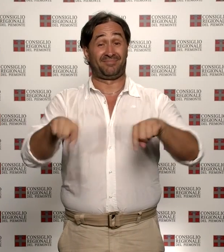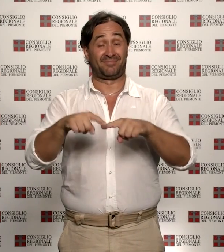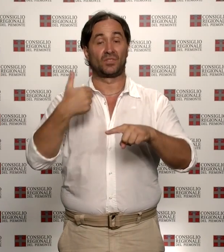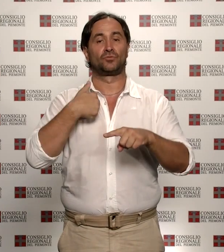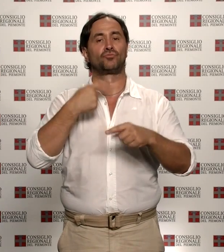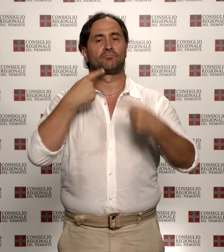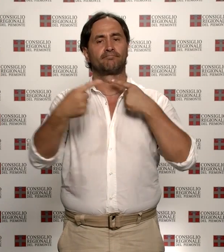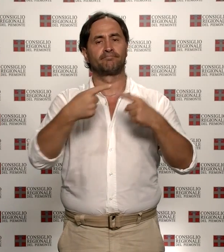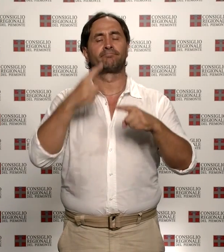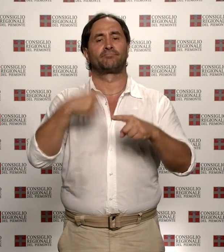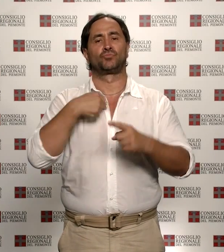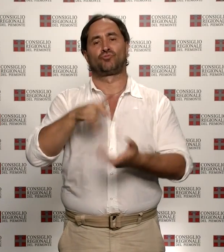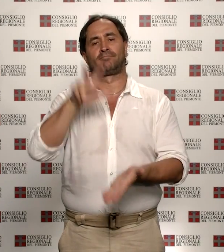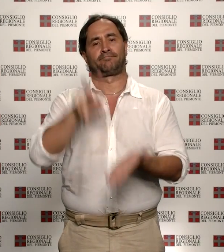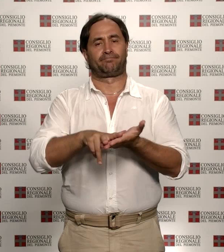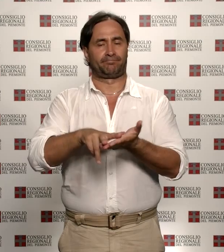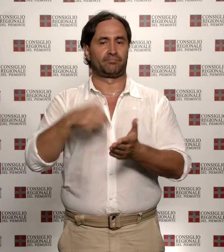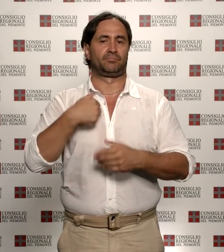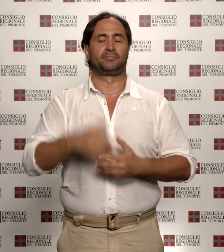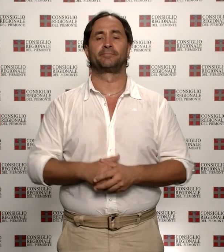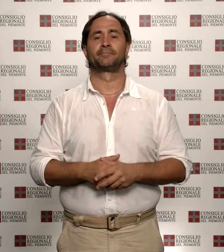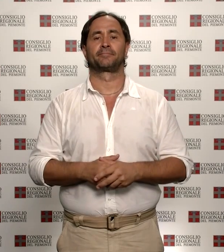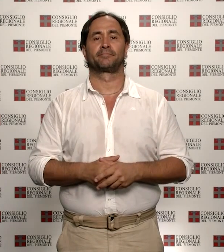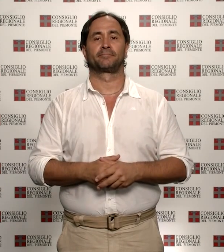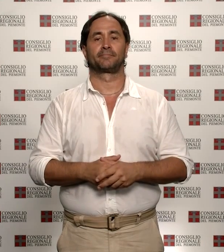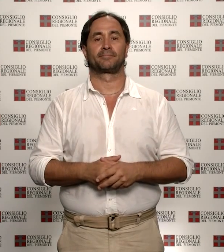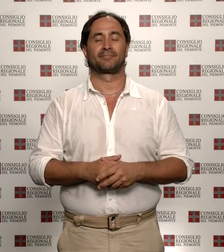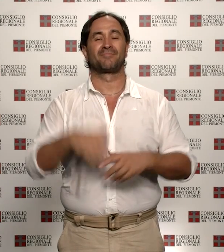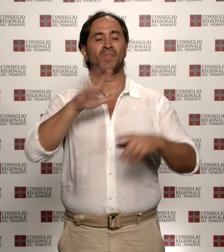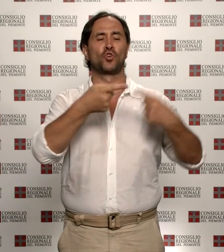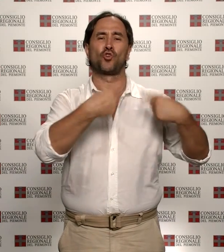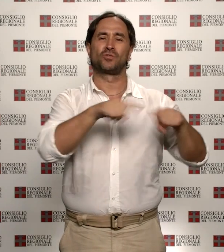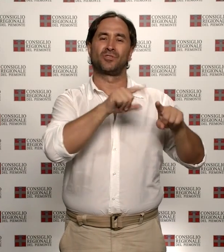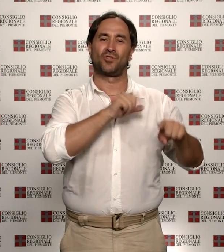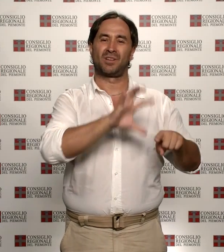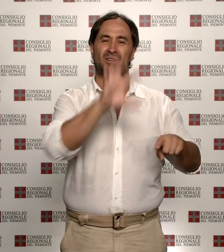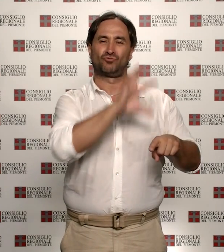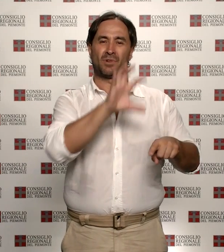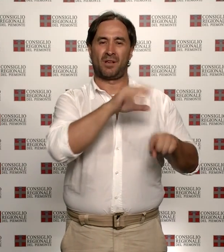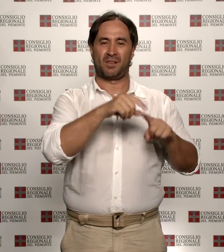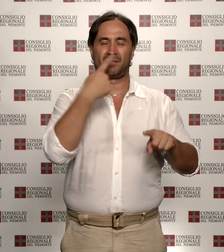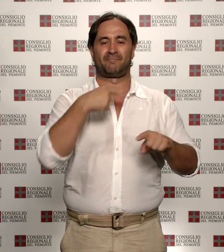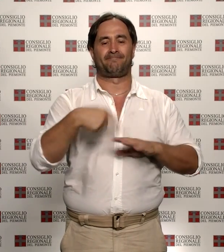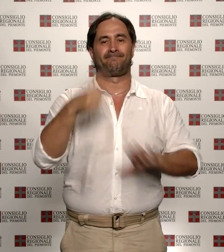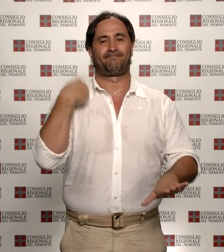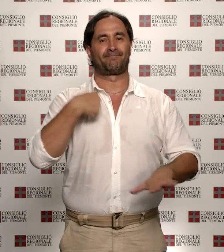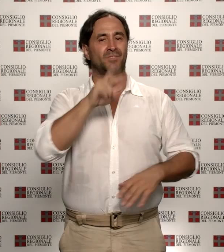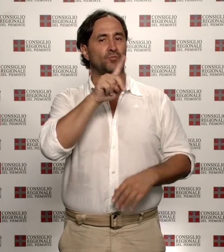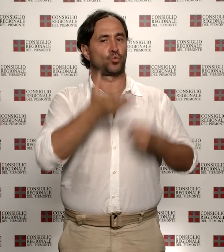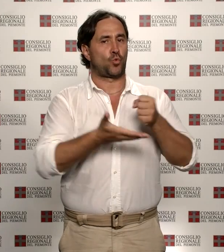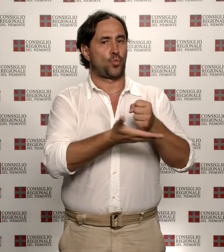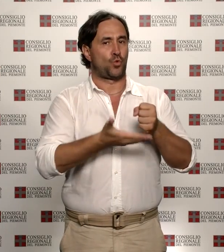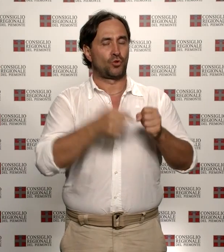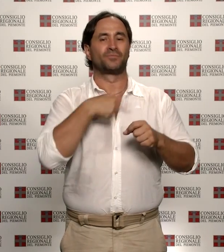alcuni atti di indirizzo. In copertina! Il Consiglio regionale ha proseguito, nella seduta del 21 luglio, l'esame